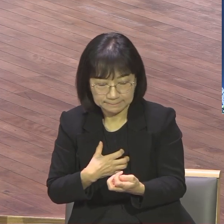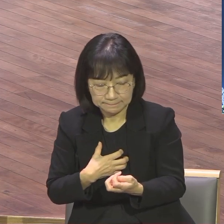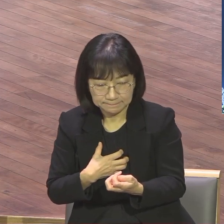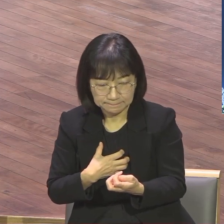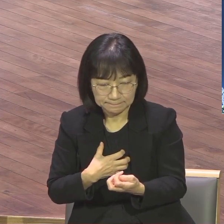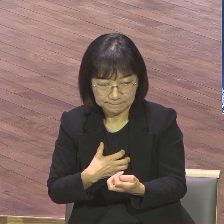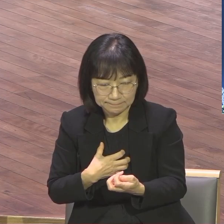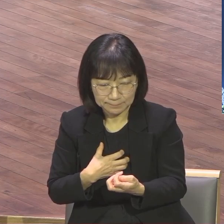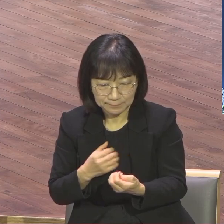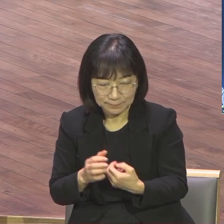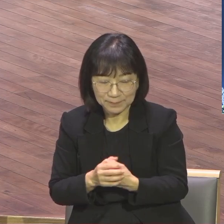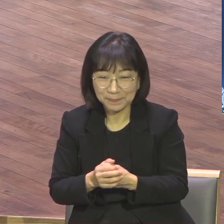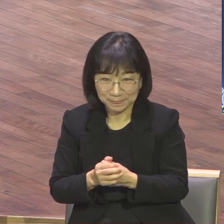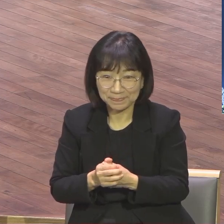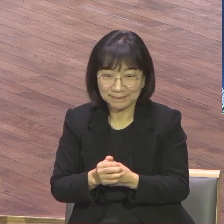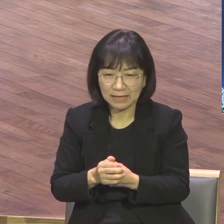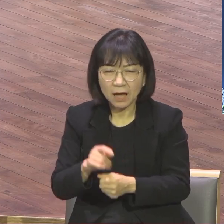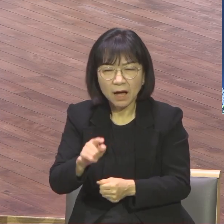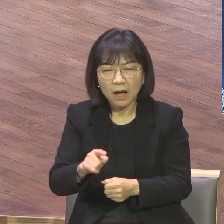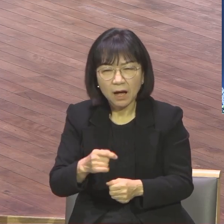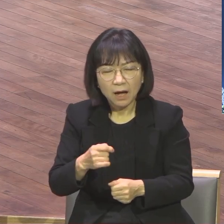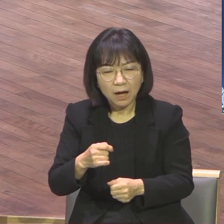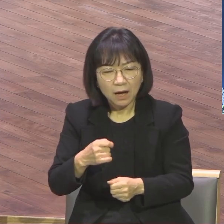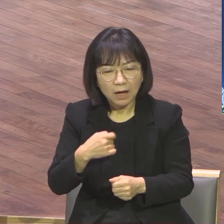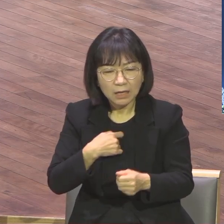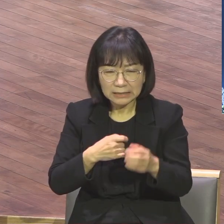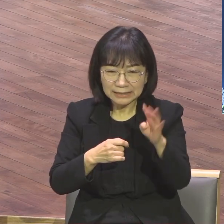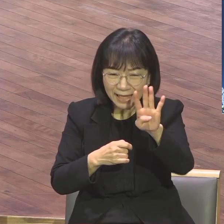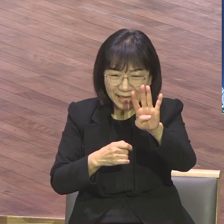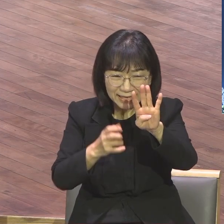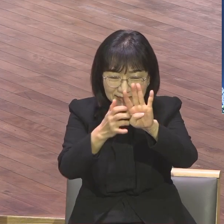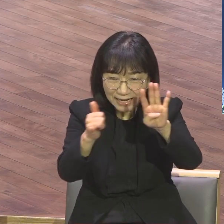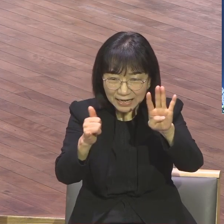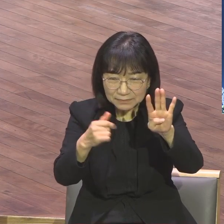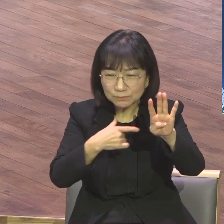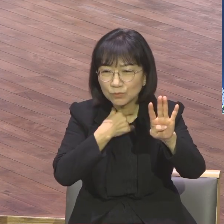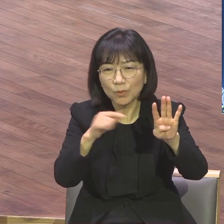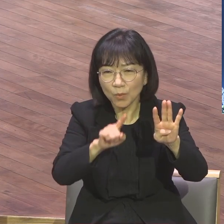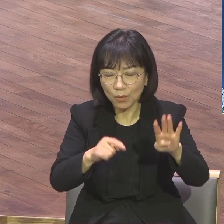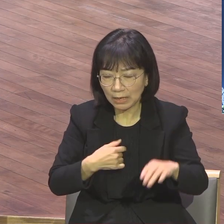뭐요? 소원이 뭐요? 내 친구가